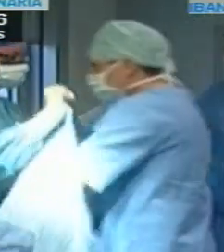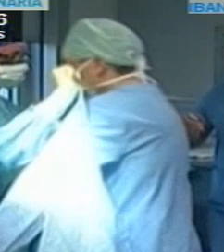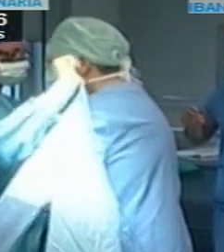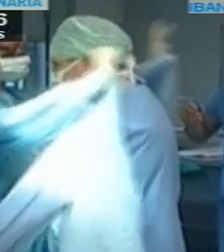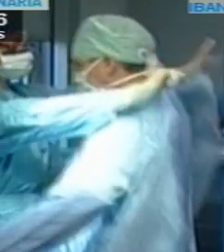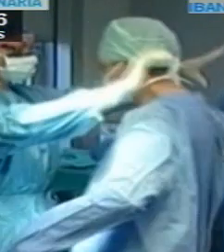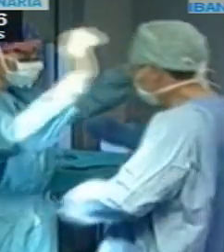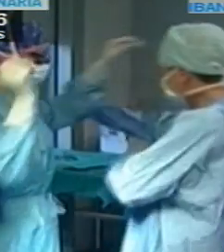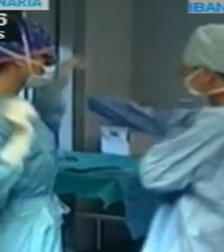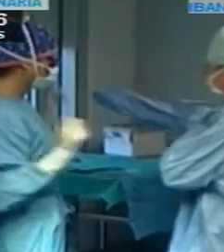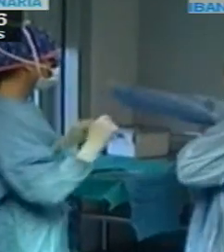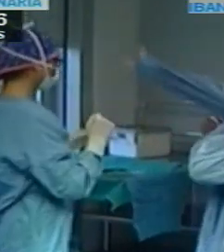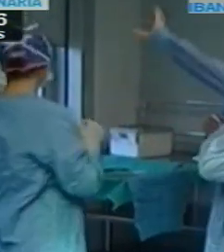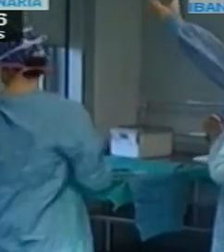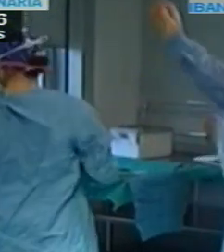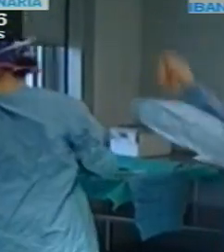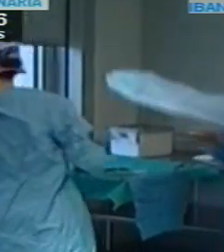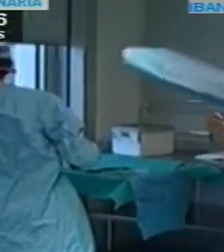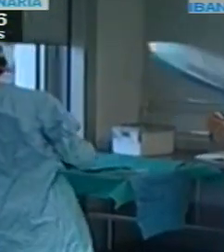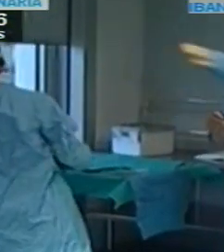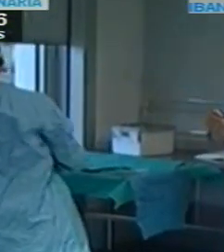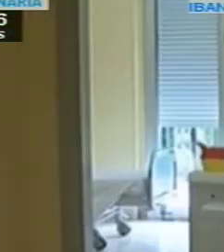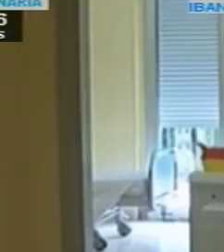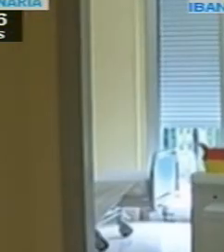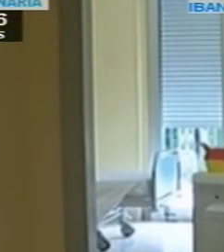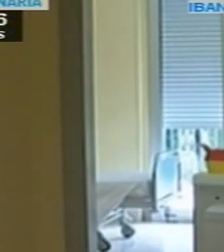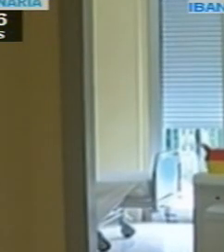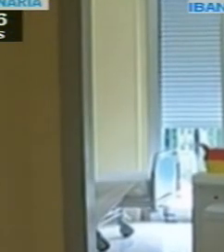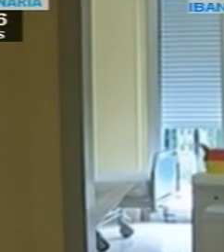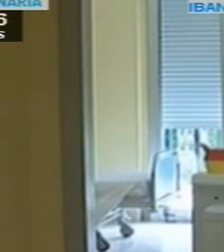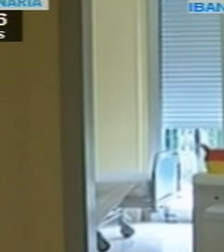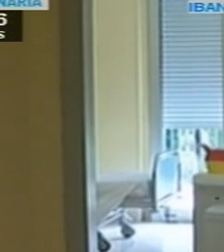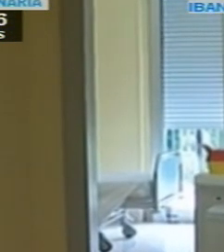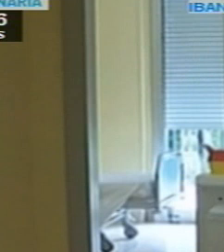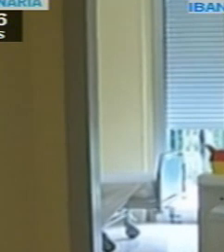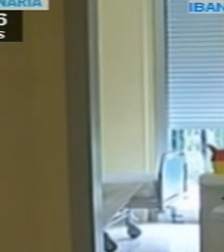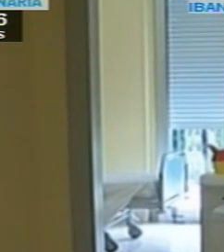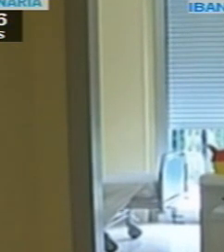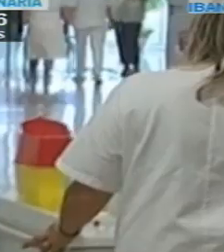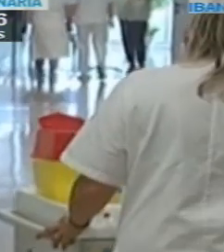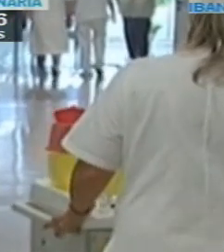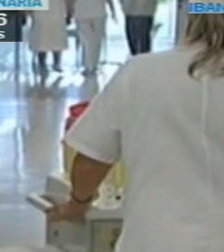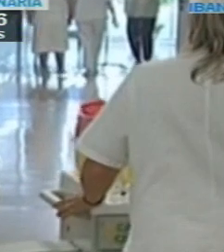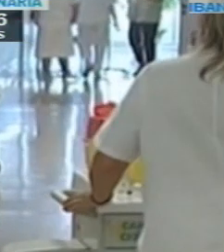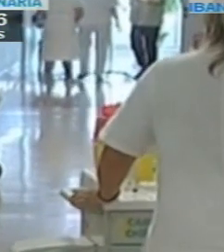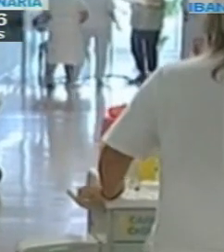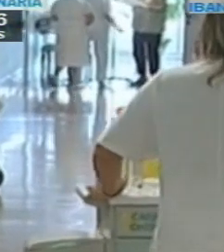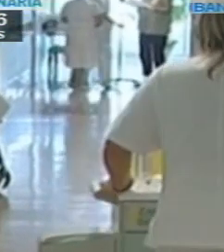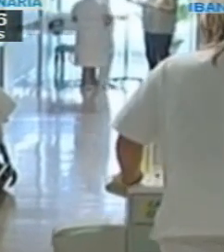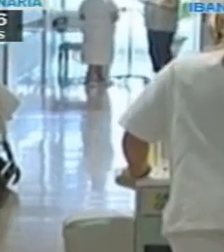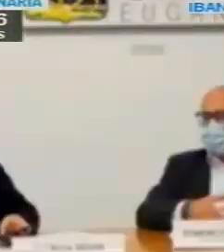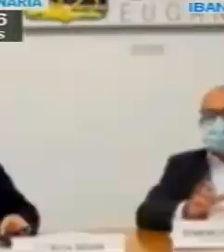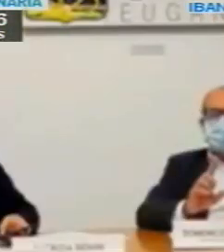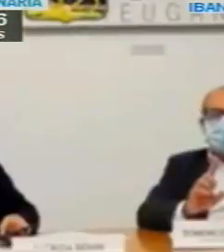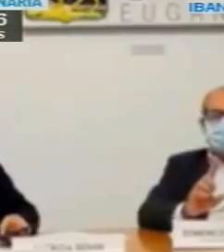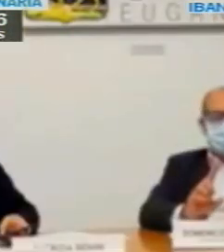sospese, 8.000 quelle con priorità D a 30 giorni, le prime a essere riprogrammate, ma rispettando rigide regole di